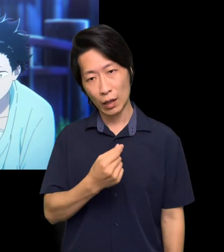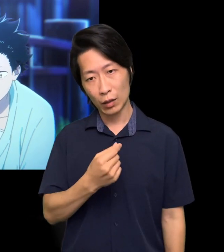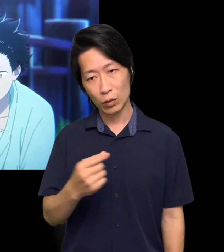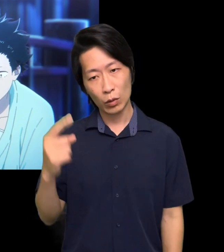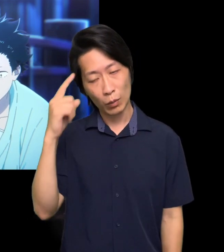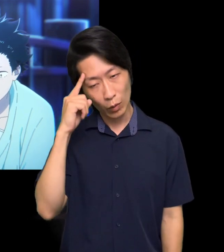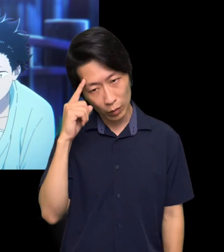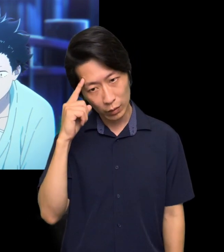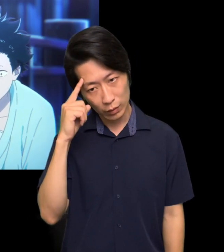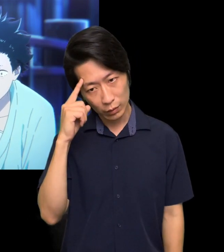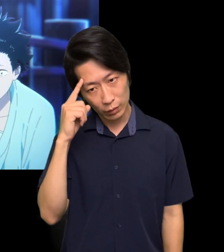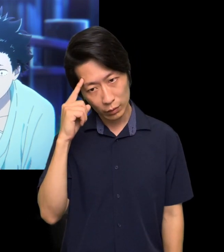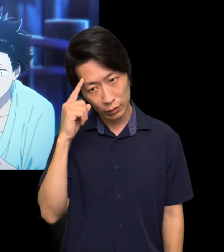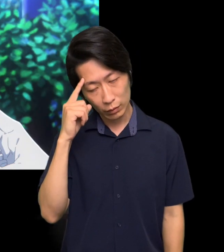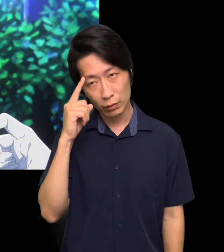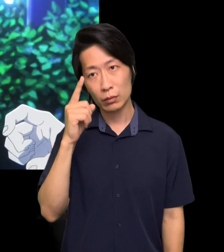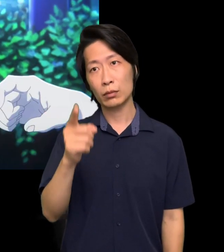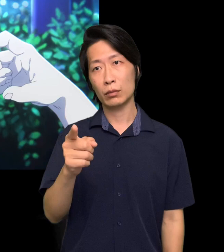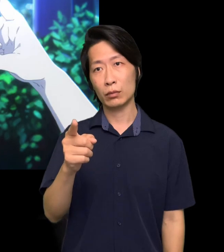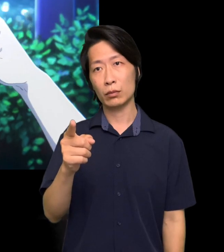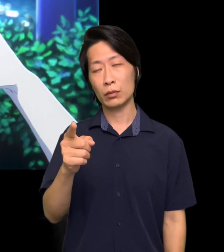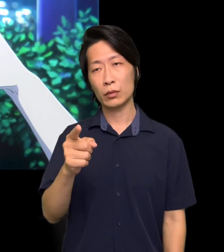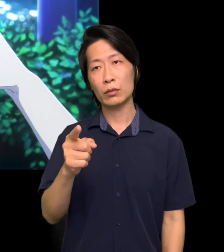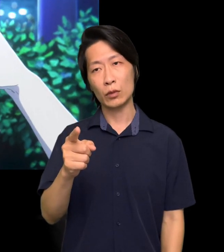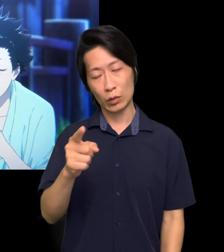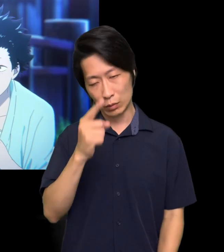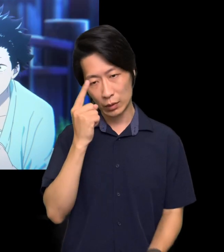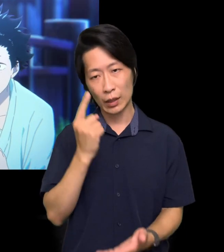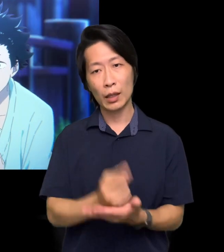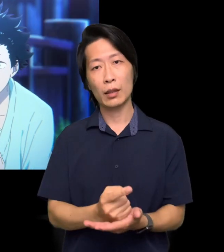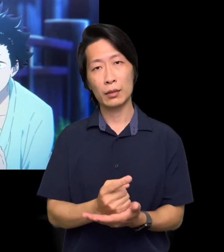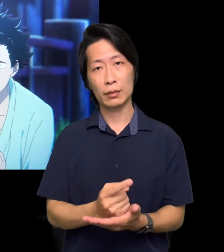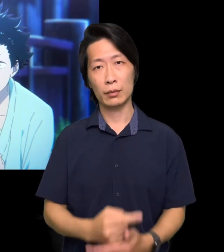したかったんだ。それだけ。